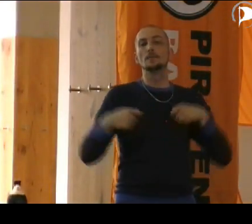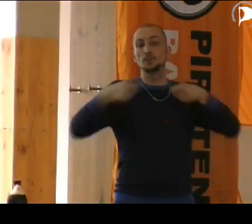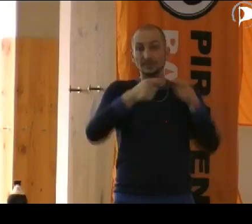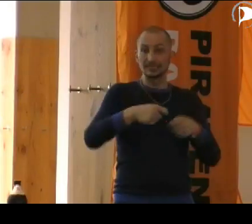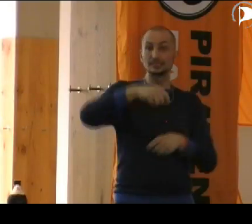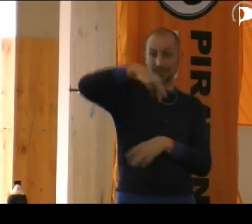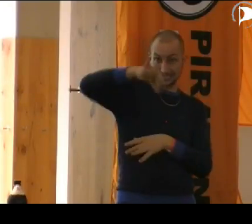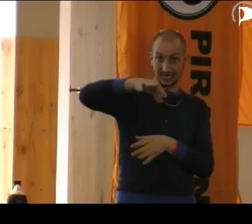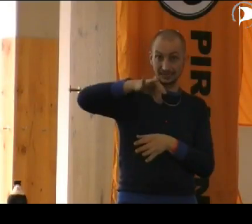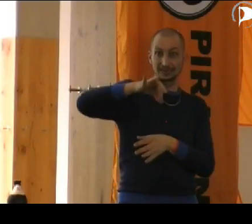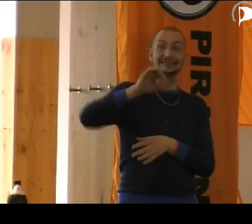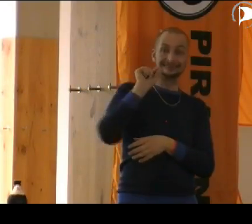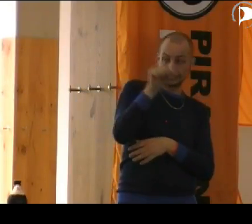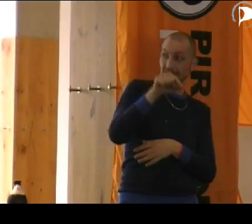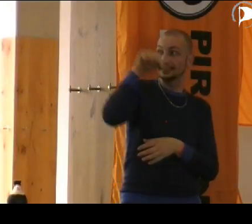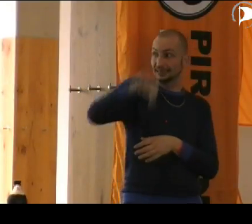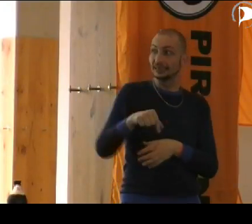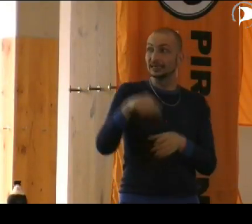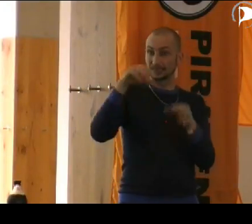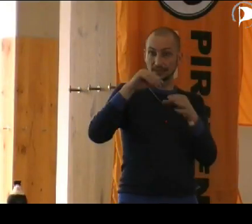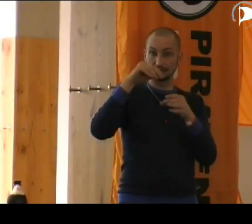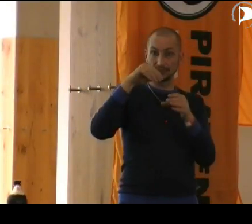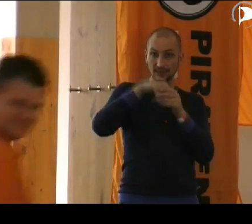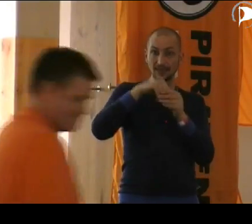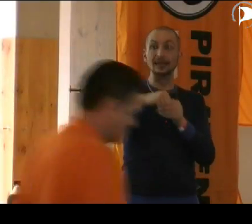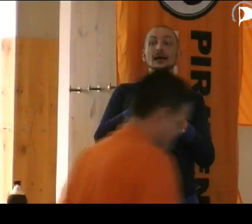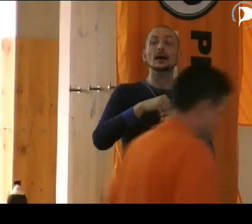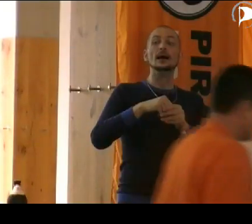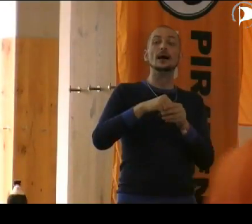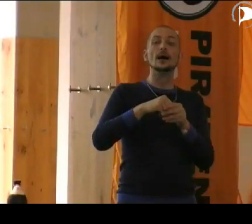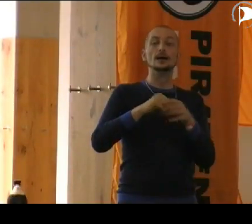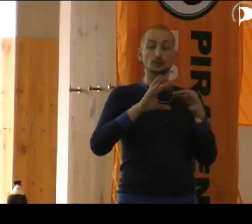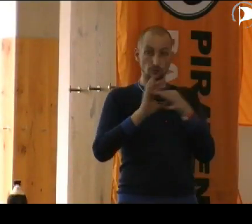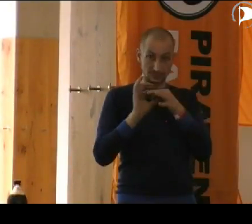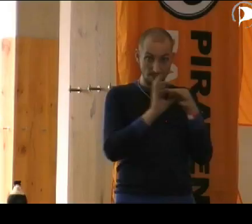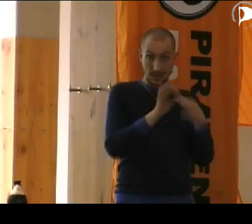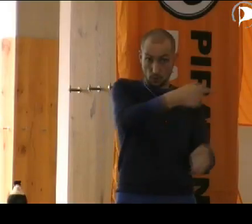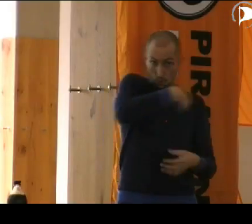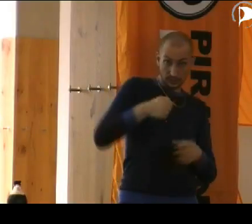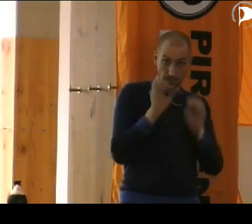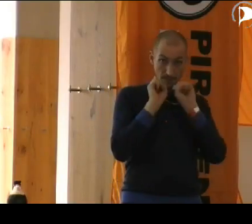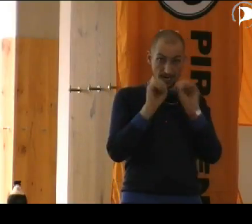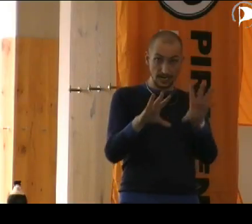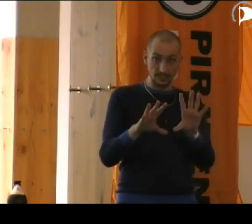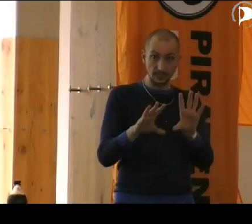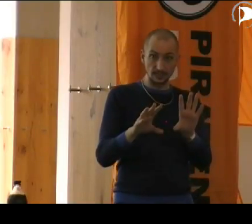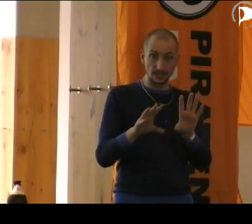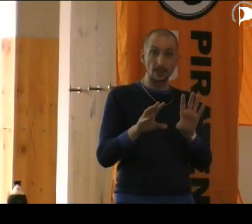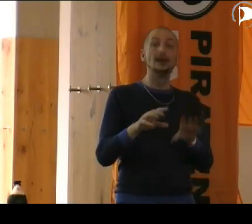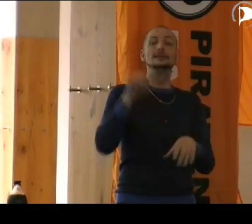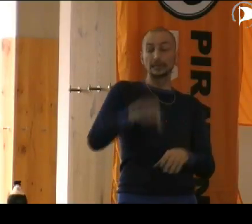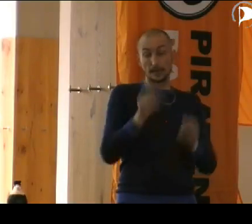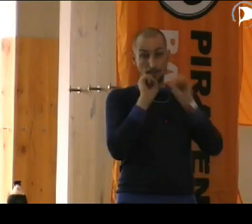dieser angelegenheit basiert auf unseren berichten die